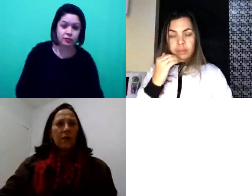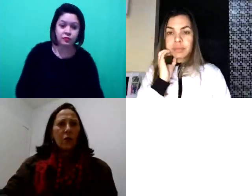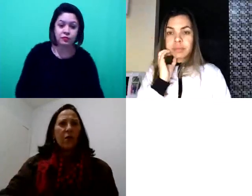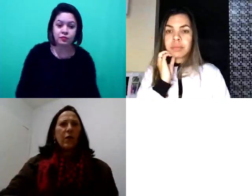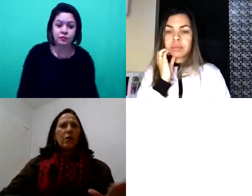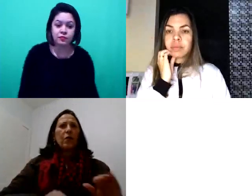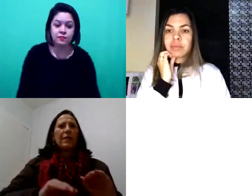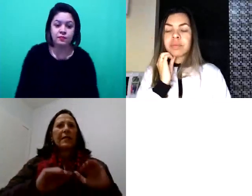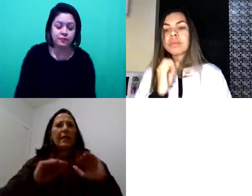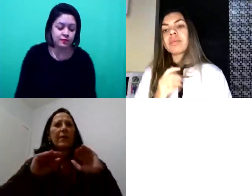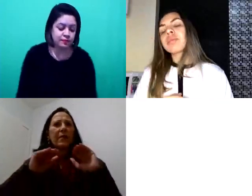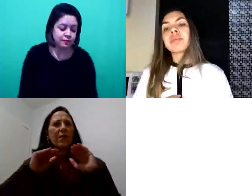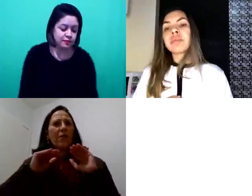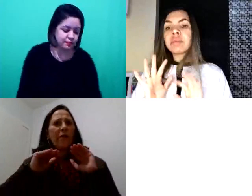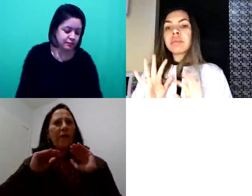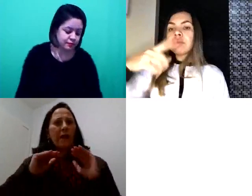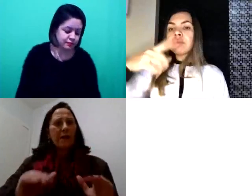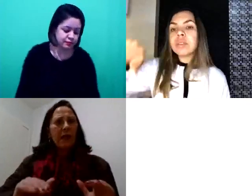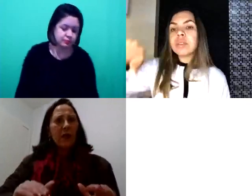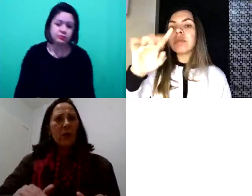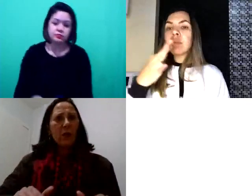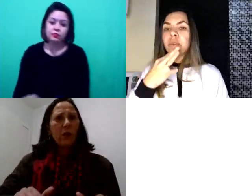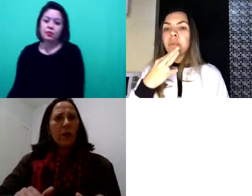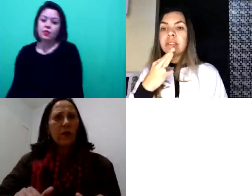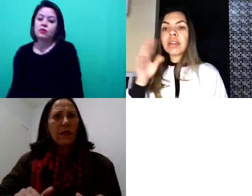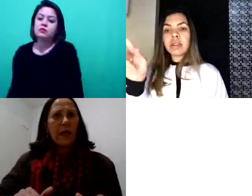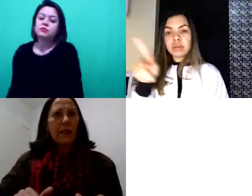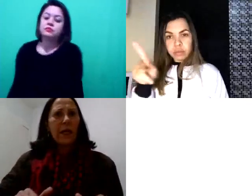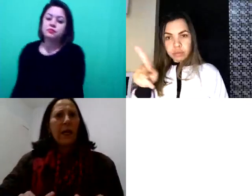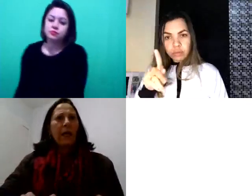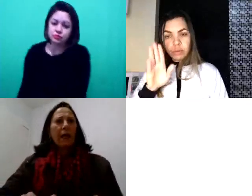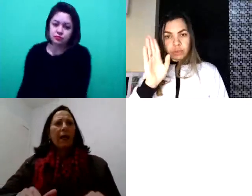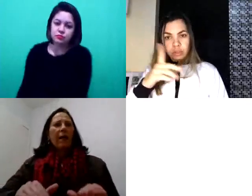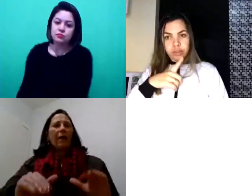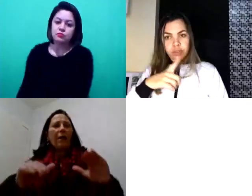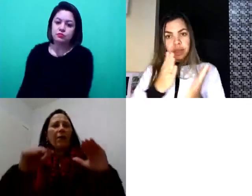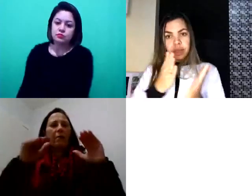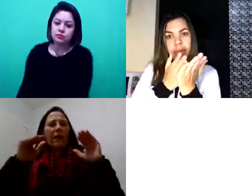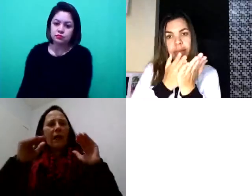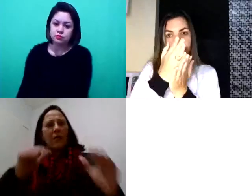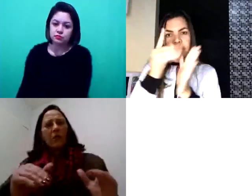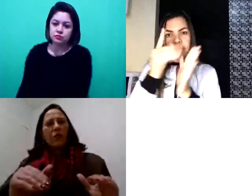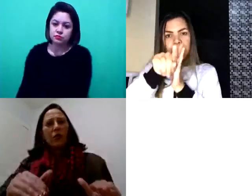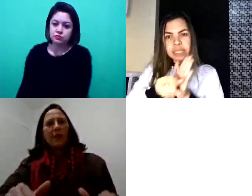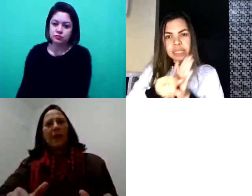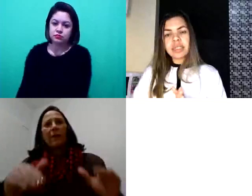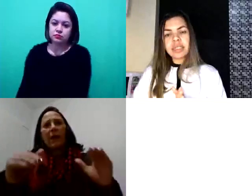conhecer os professores, as linhas de pesquisa já vai estar no Moodle para vocês. Eu vou mandar isso para os tutores e